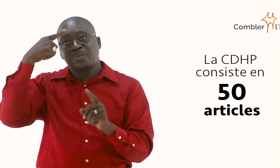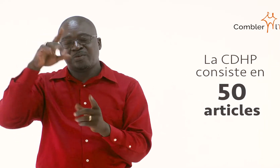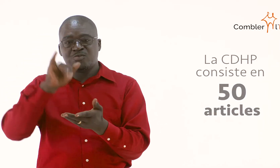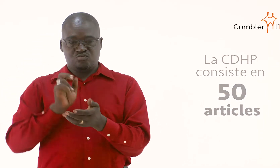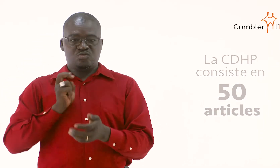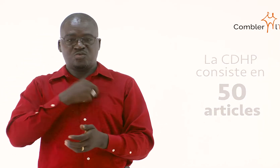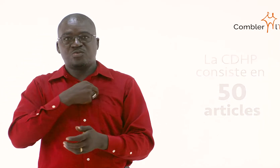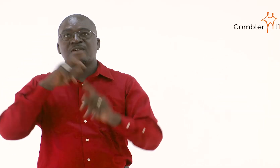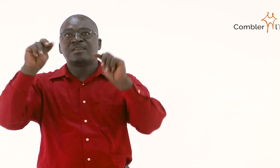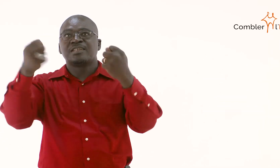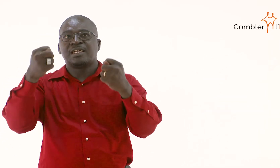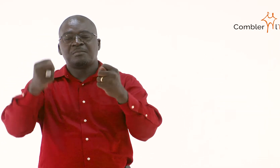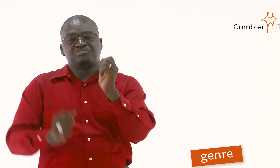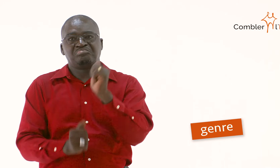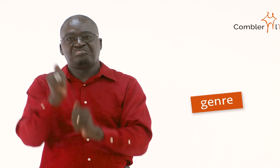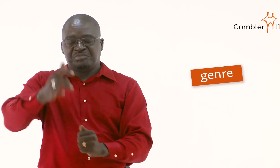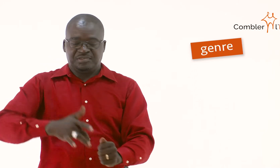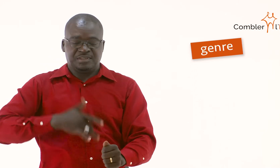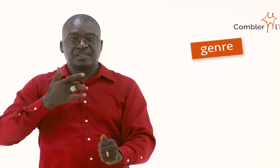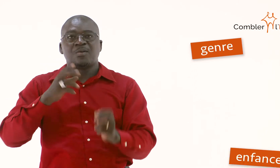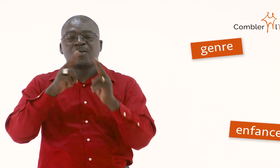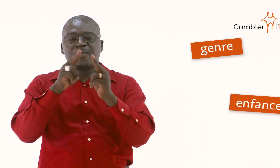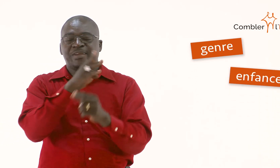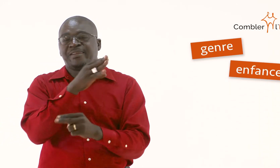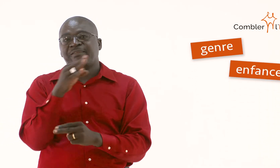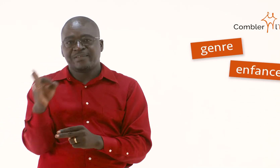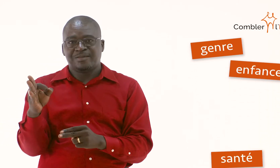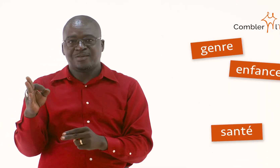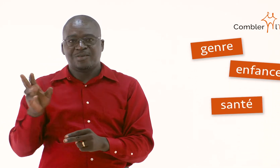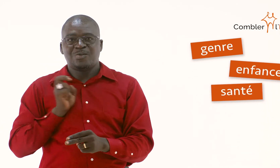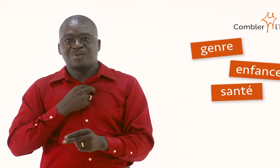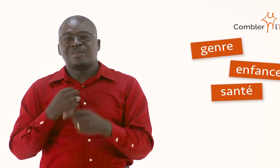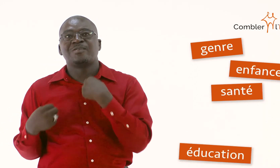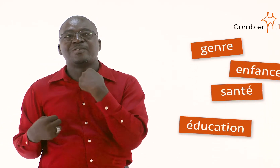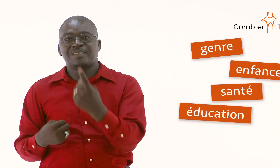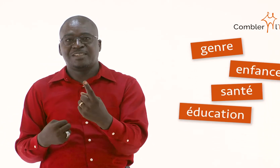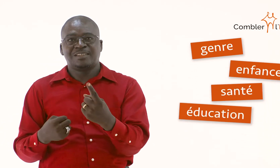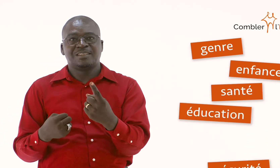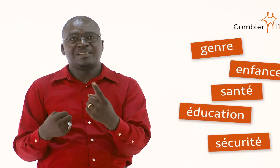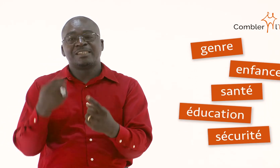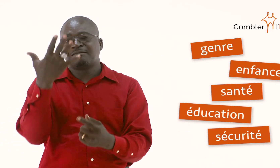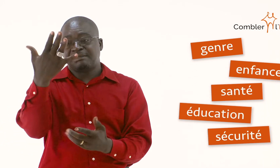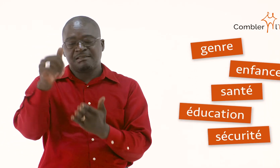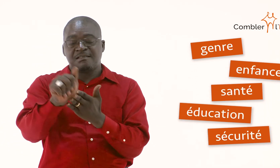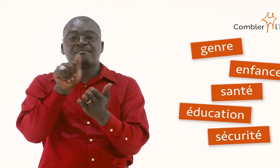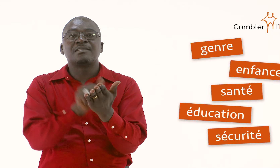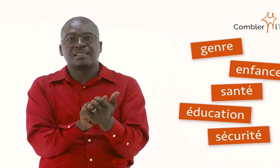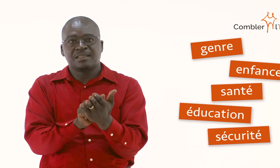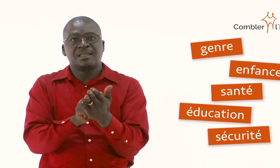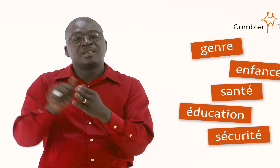mais en considération des thématiques les plus sensibles au Burkina Faso, nous allons vous réciter qu'un extrait de 5 articles sur les volets